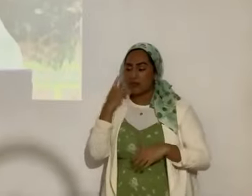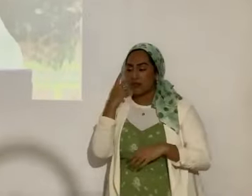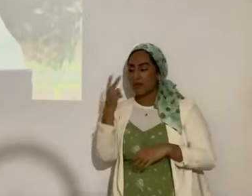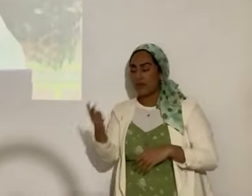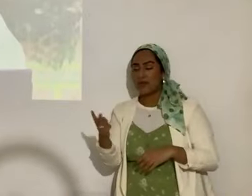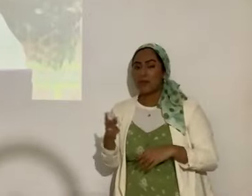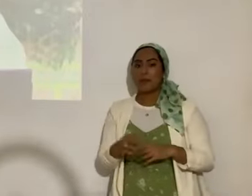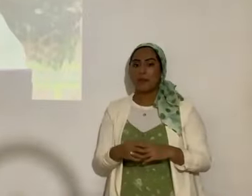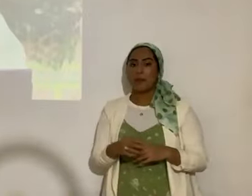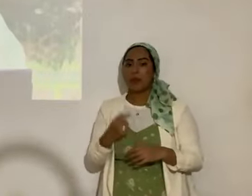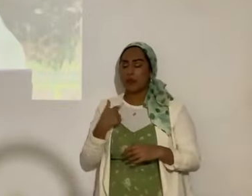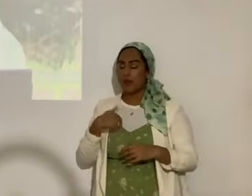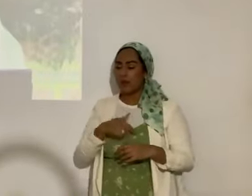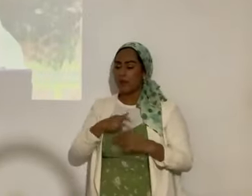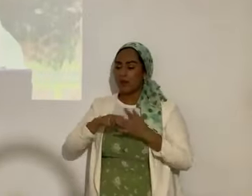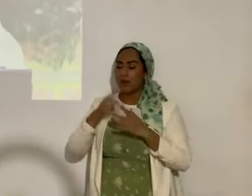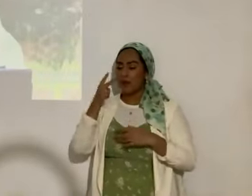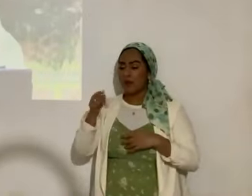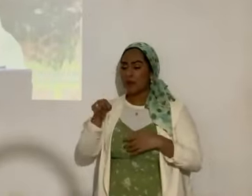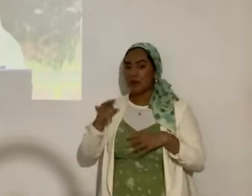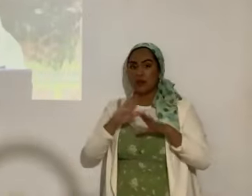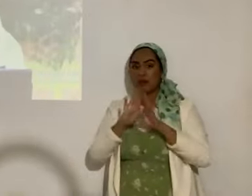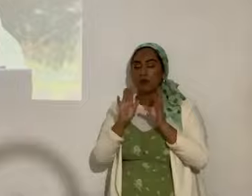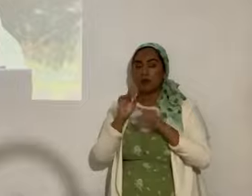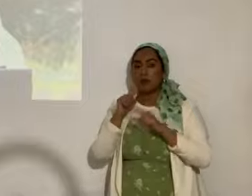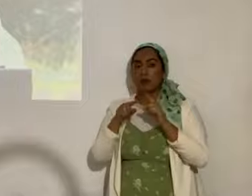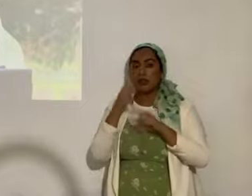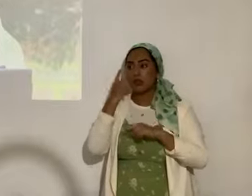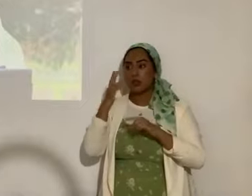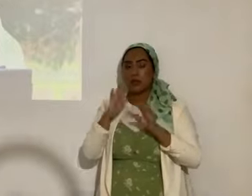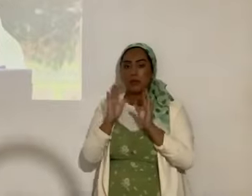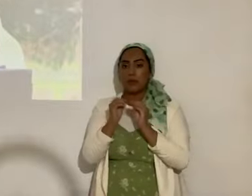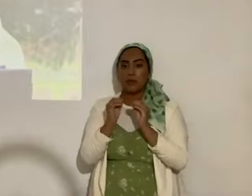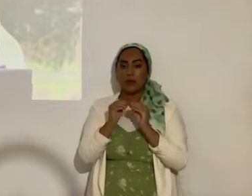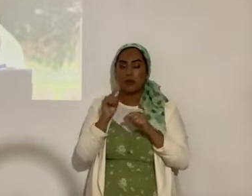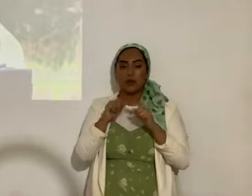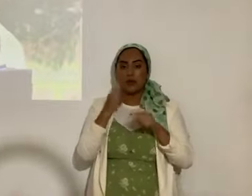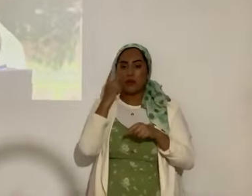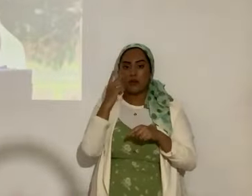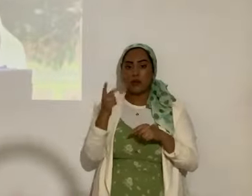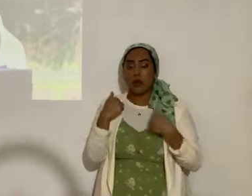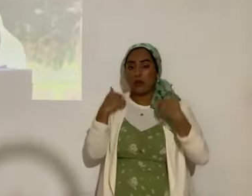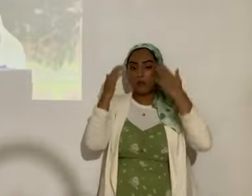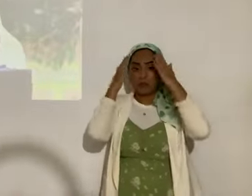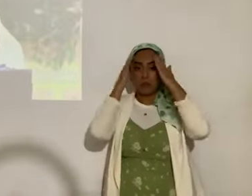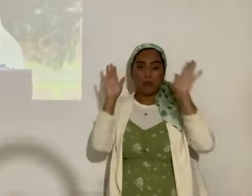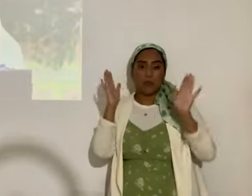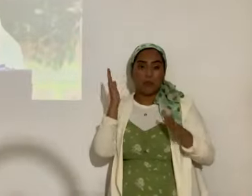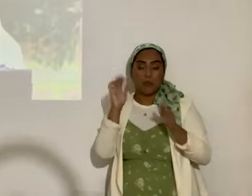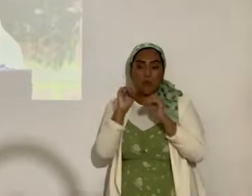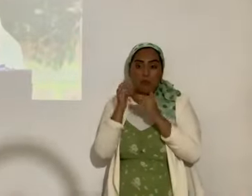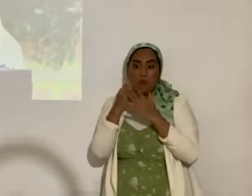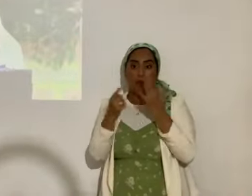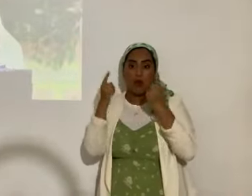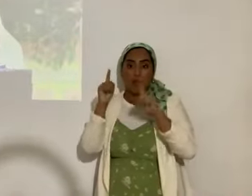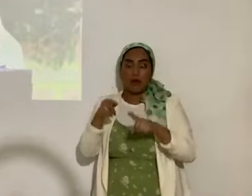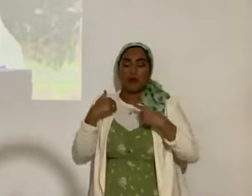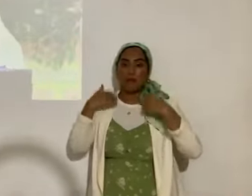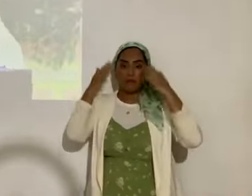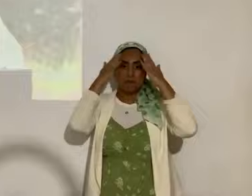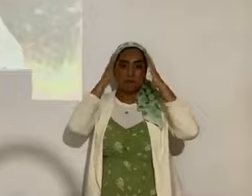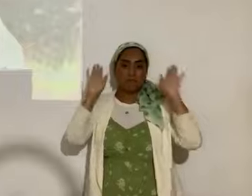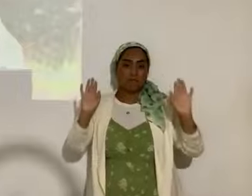Y empezamos a darnos cuenta que El Aguilillo ya no veía ya no veía no desconozco realmente qué fue lo que pasó realmente